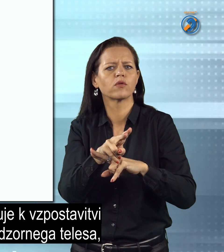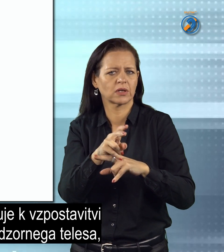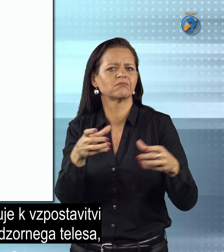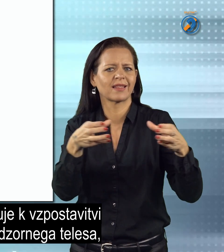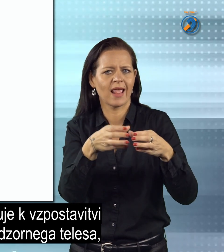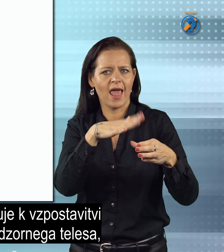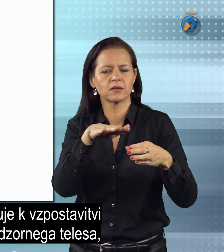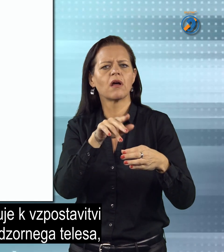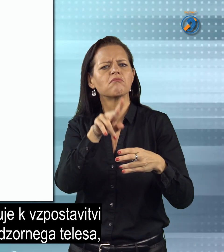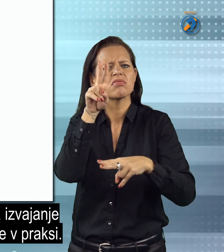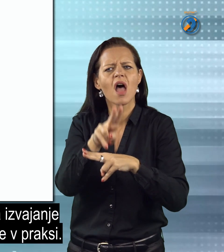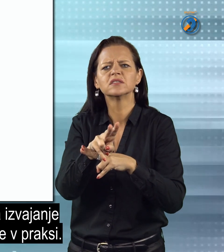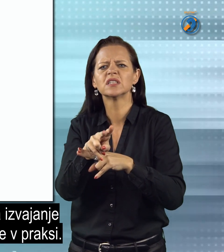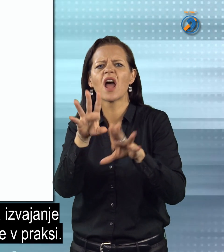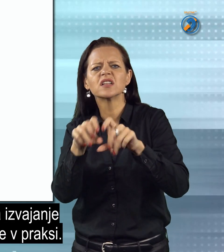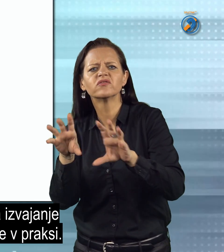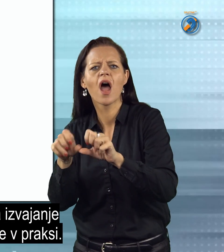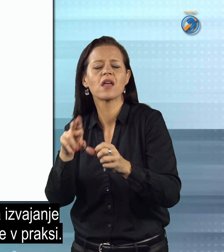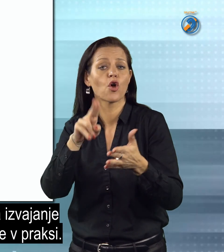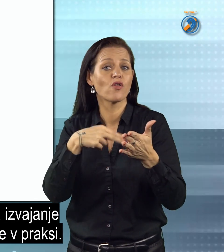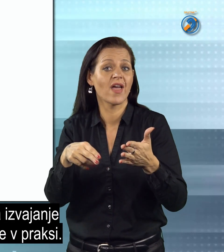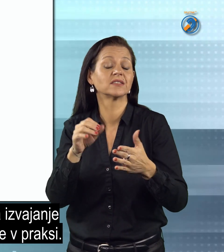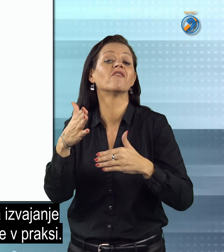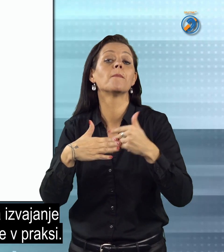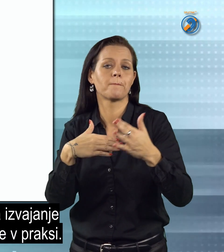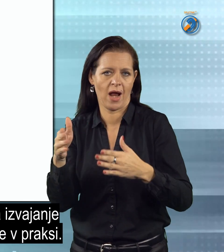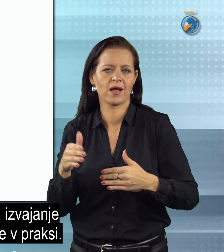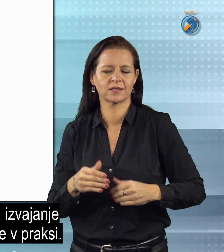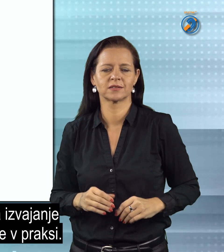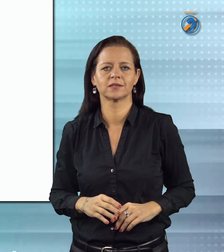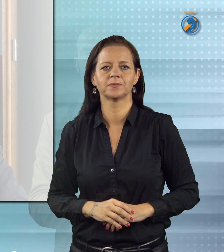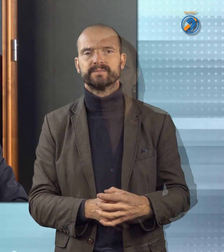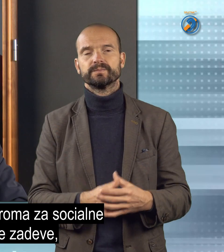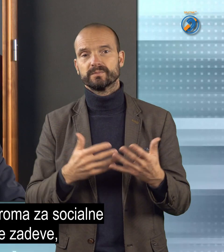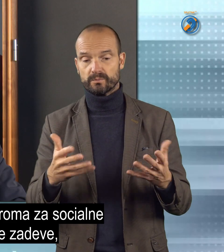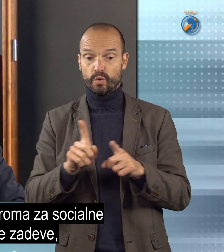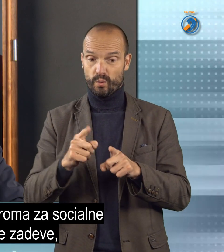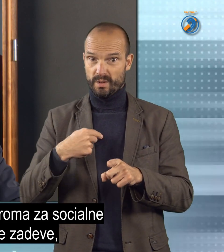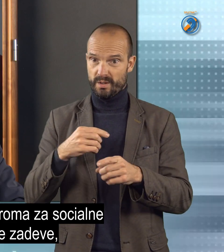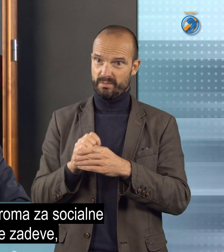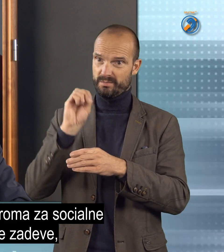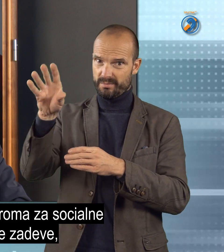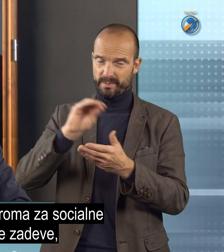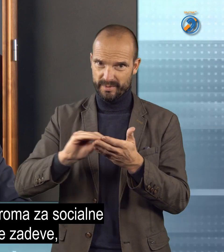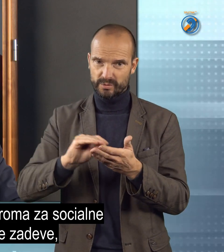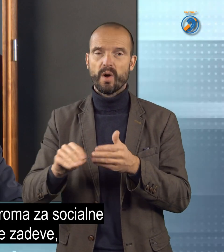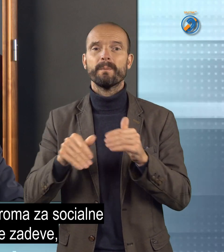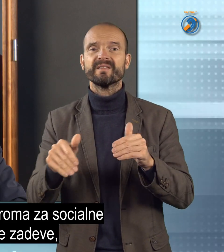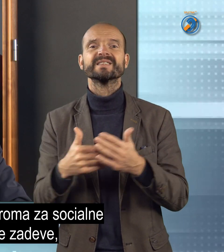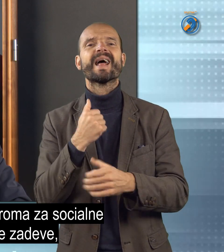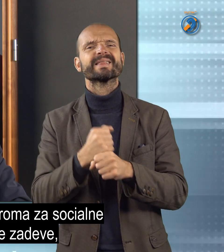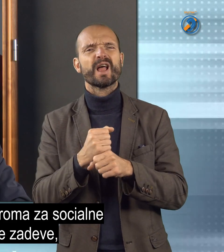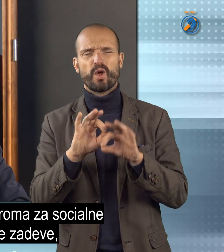konvencije v praksi. Sem tudi pisal ministru za delo,